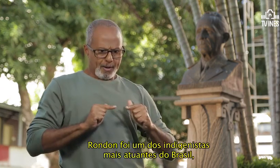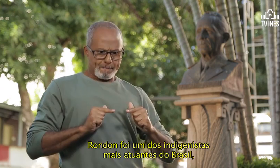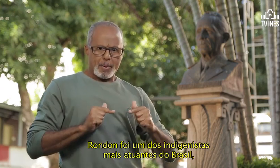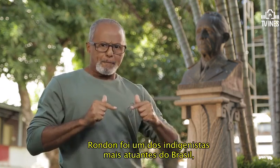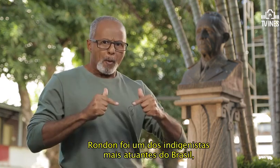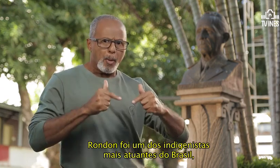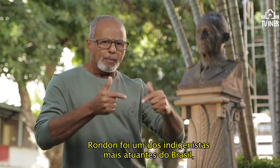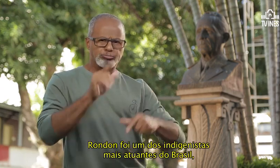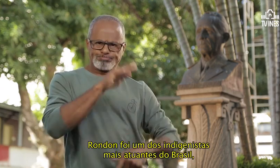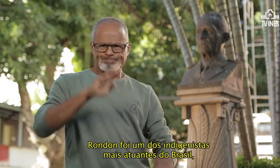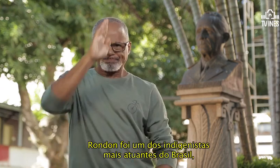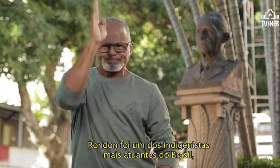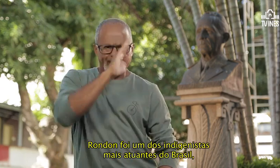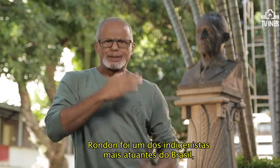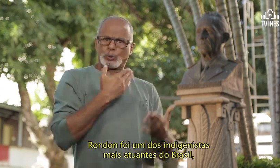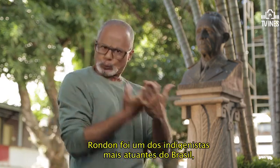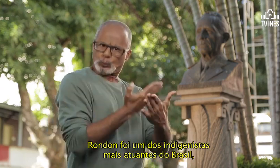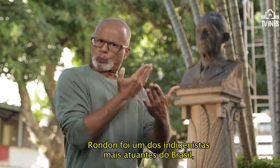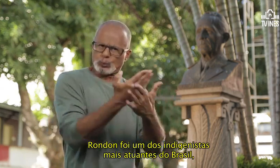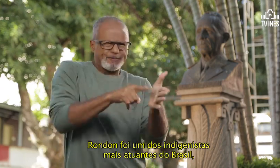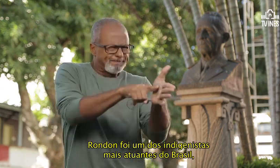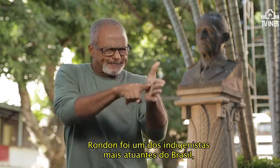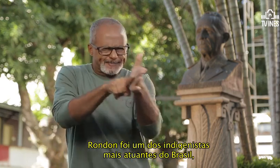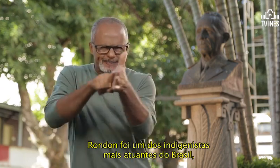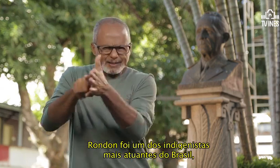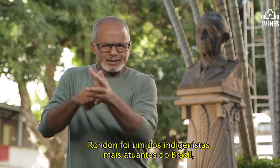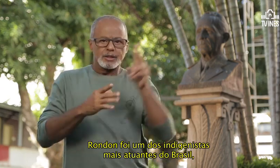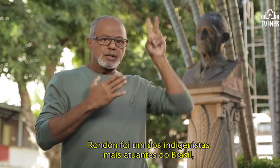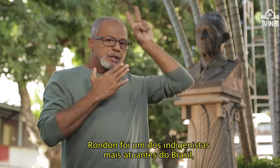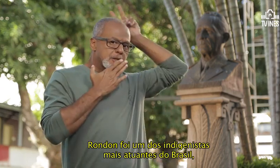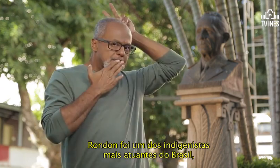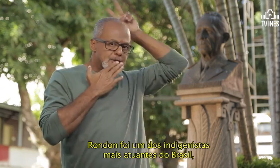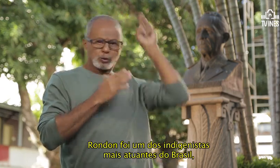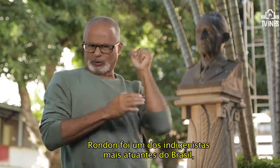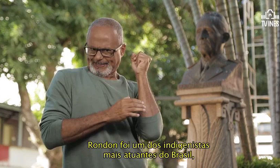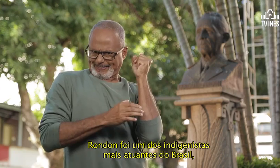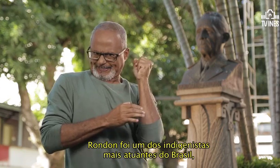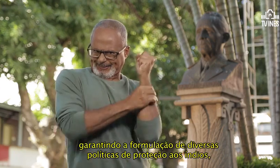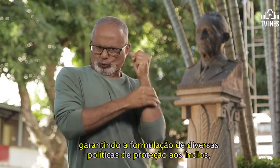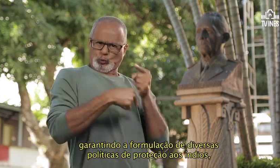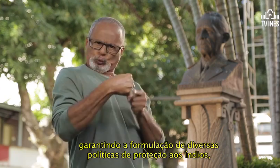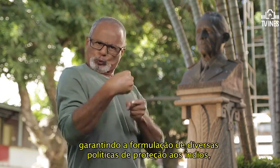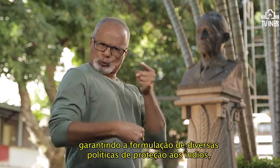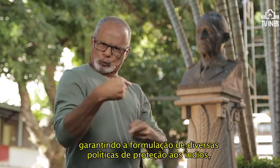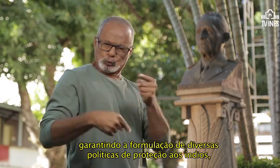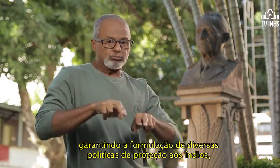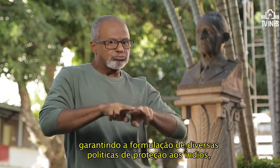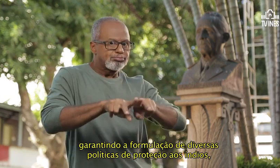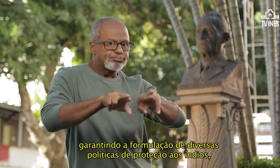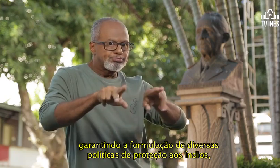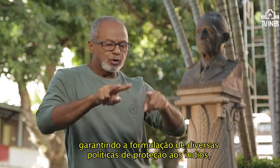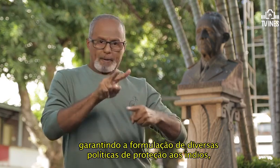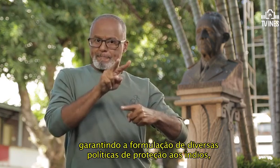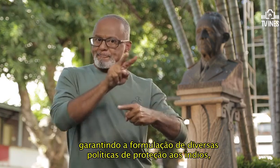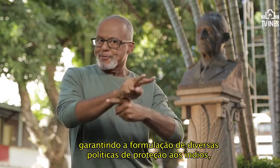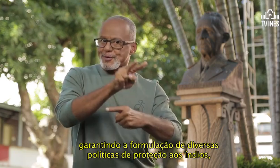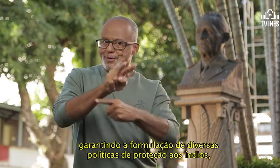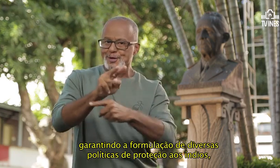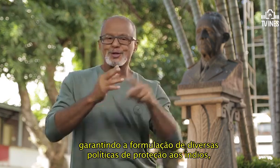Rondon foi um dos indigenistas mais atuantes do Brasil, garantindo a formulação de diversas políticas